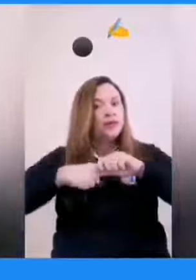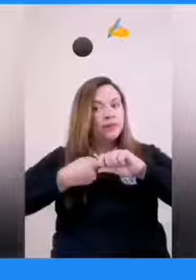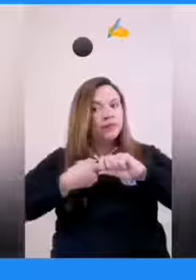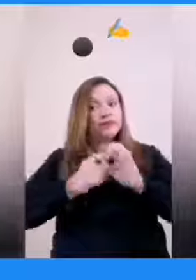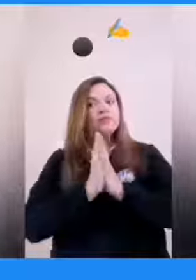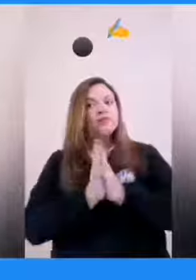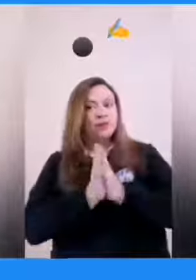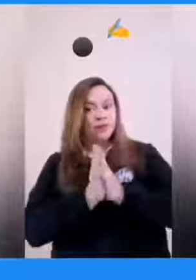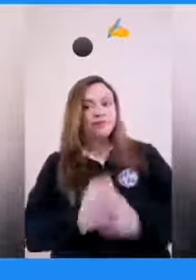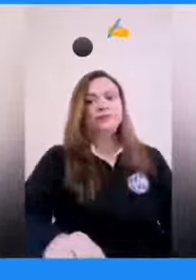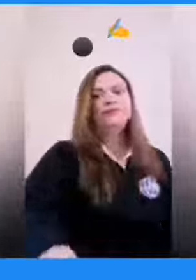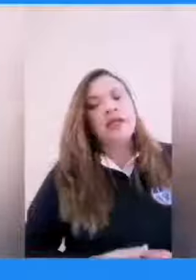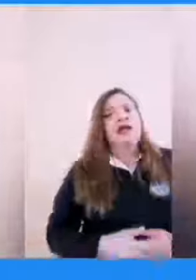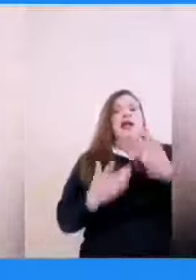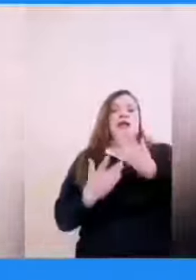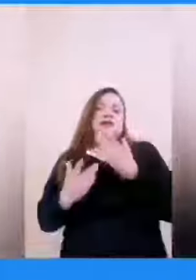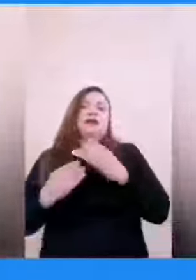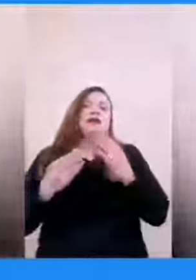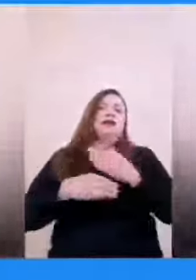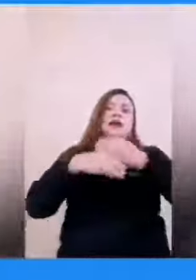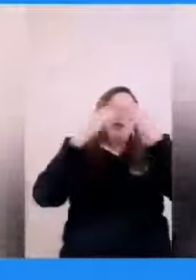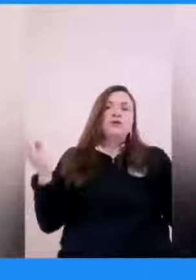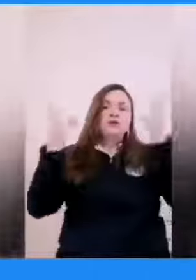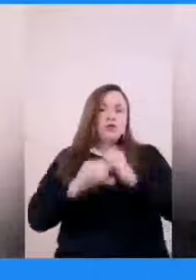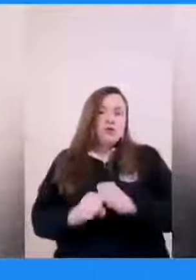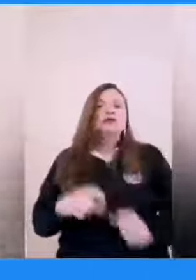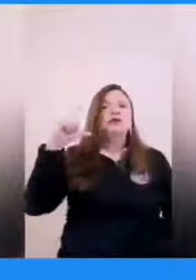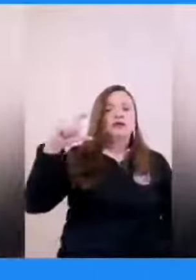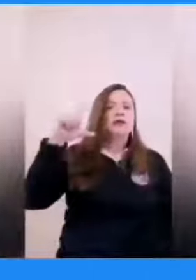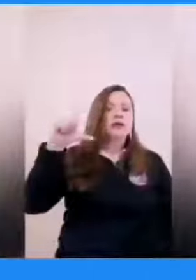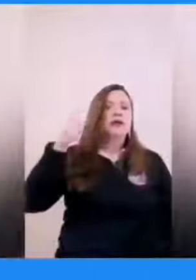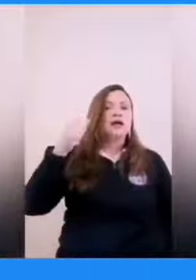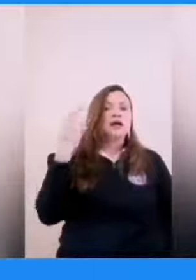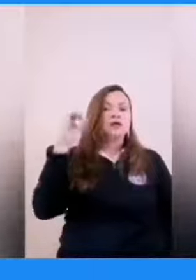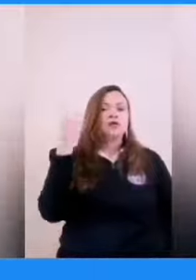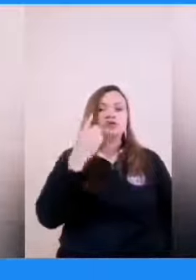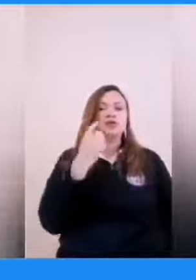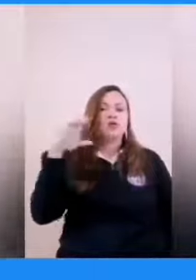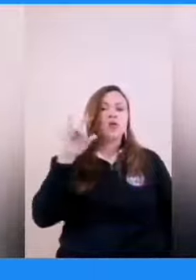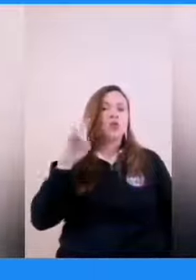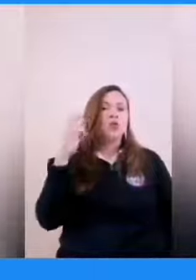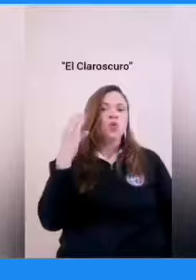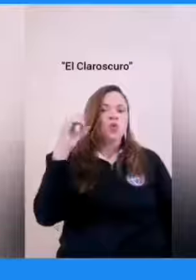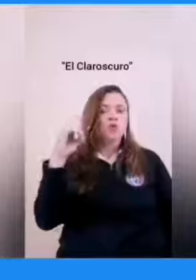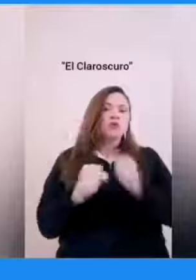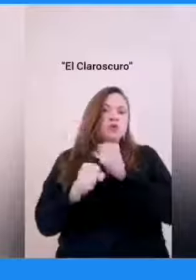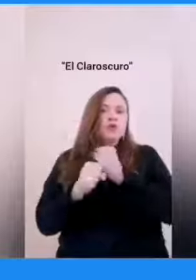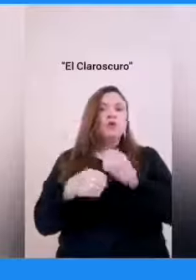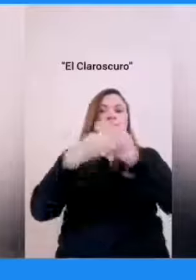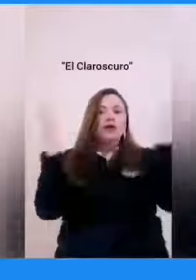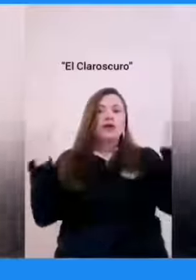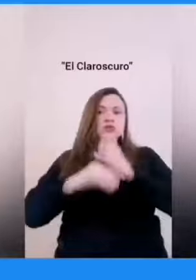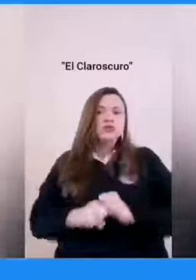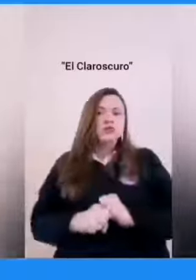por favor la técnica del claroscuro claros puro claroscuro